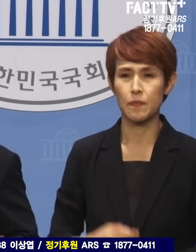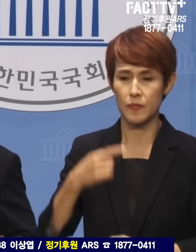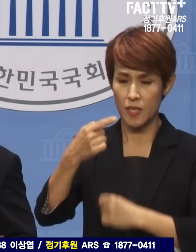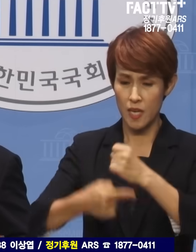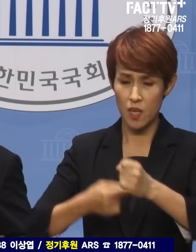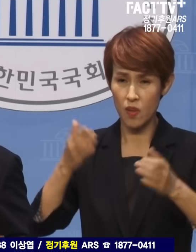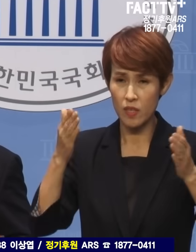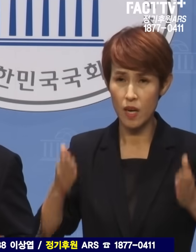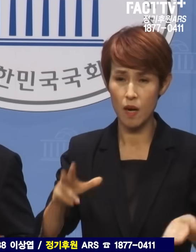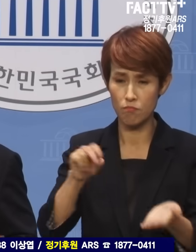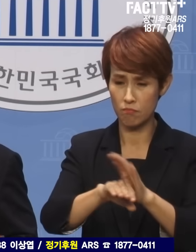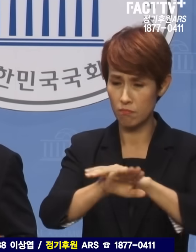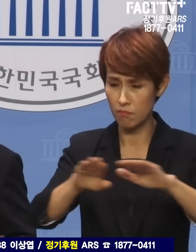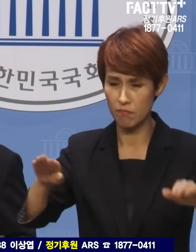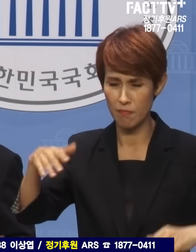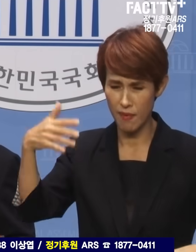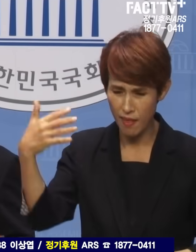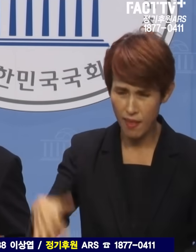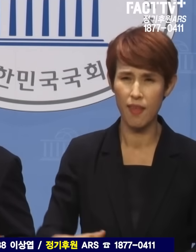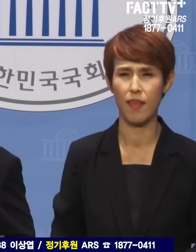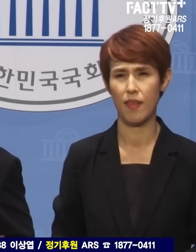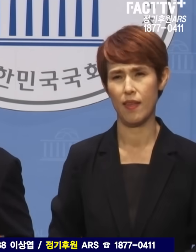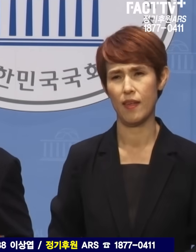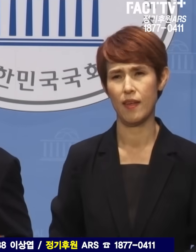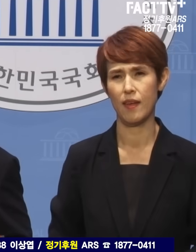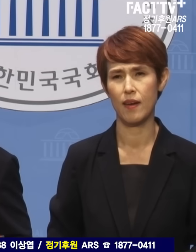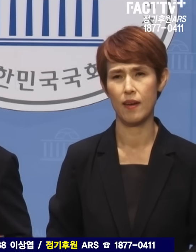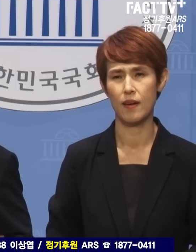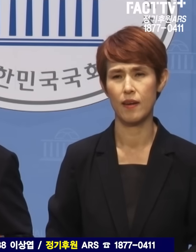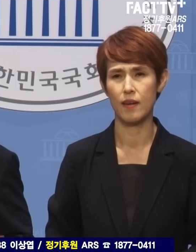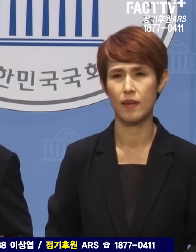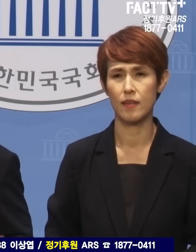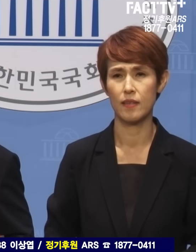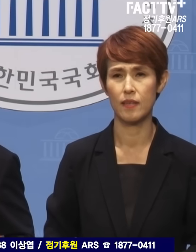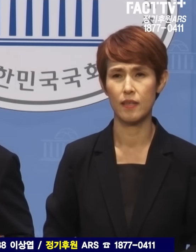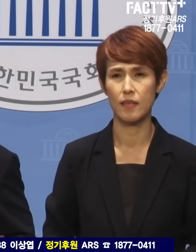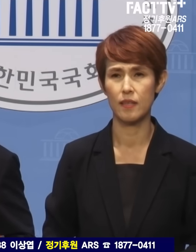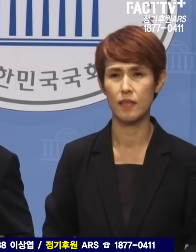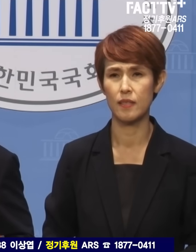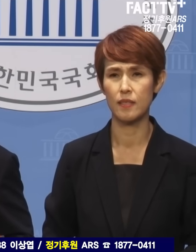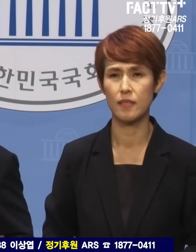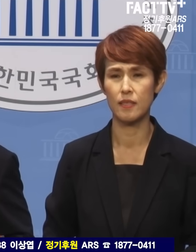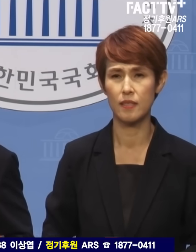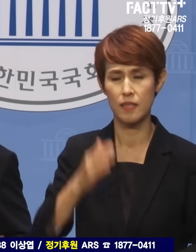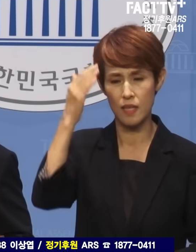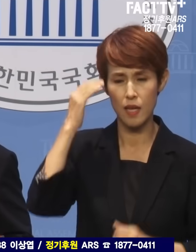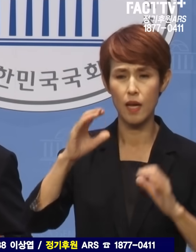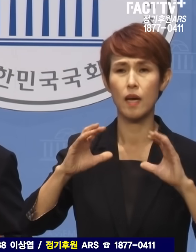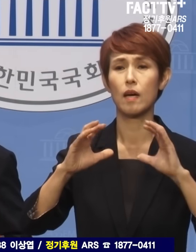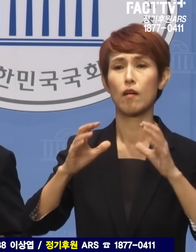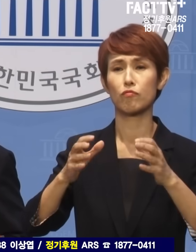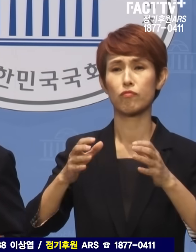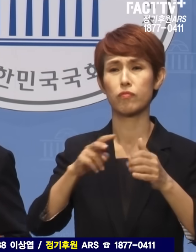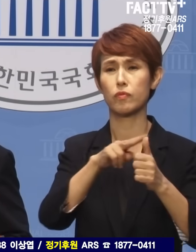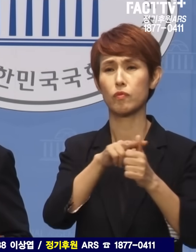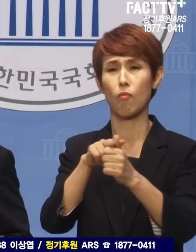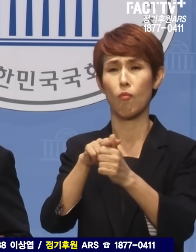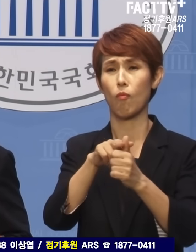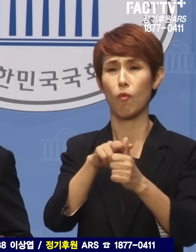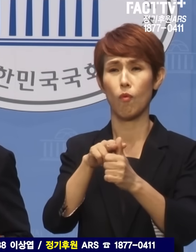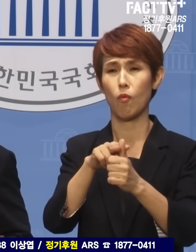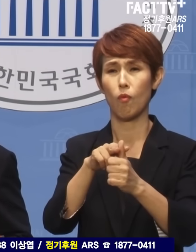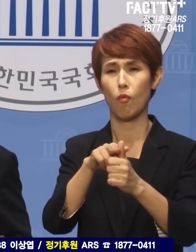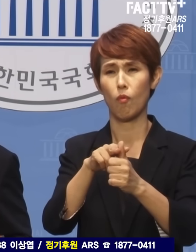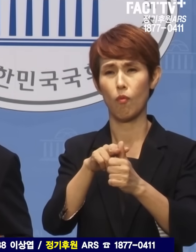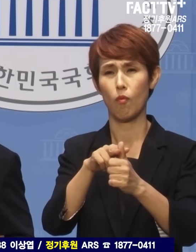동안 이을 해하지 과연 지난 1년 동안 얼만큼 대한민국의 정보 역량이